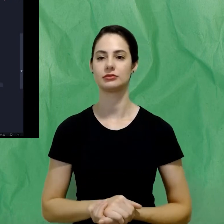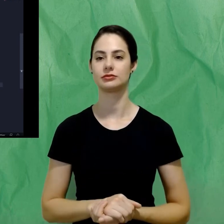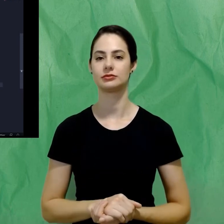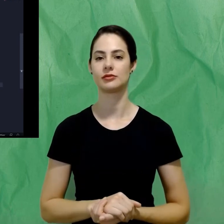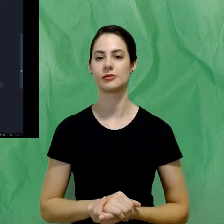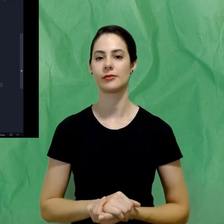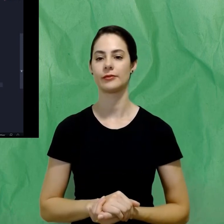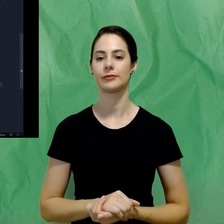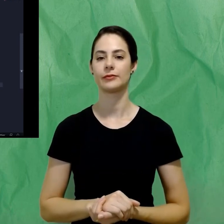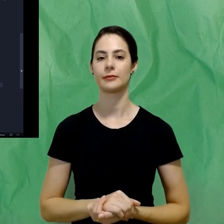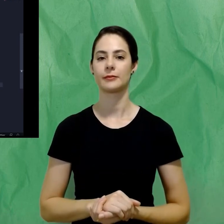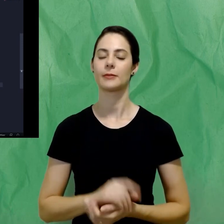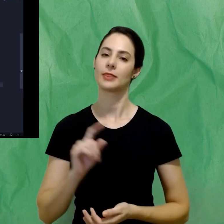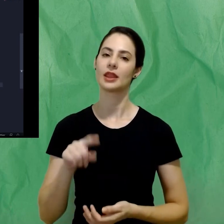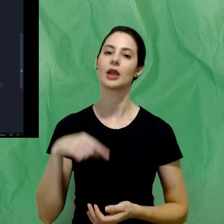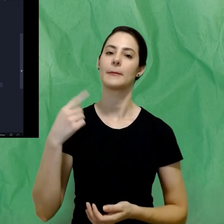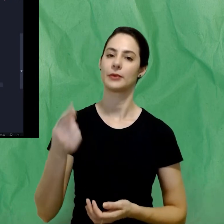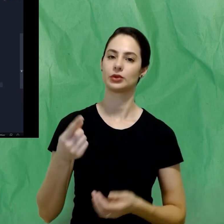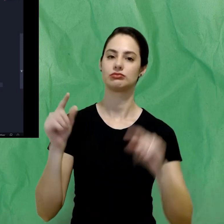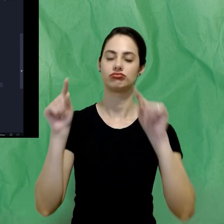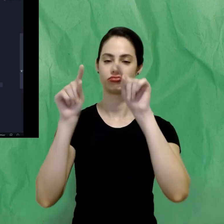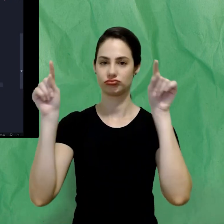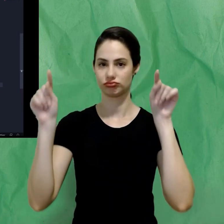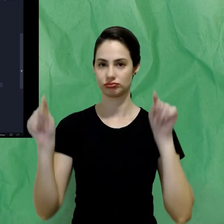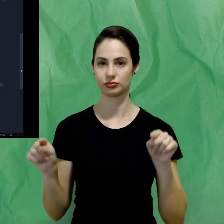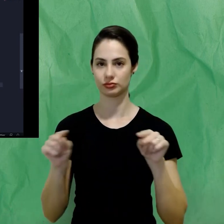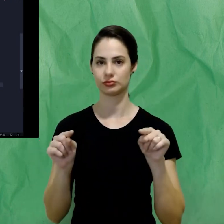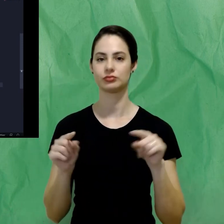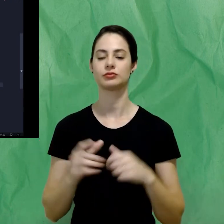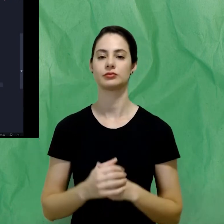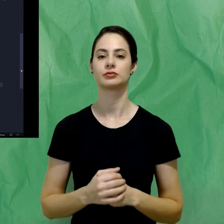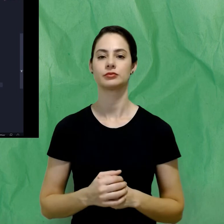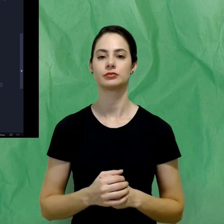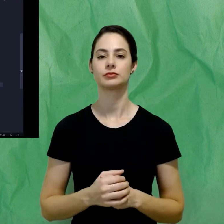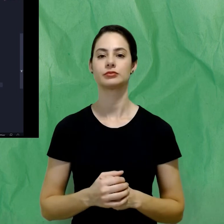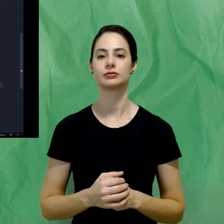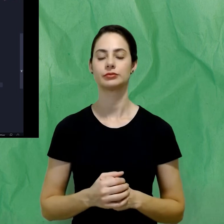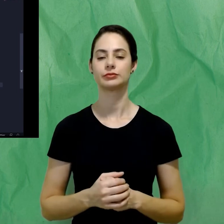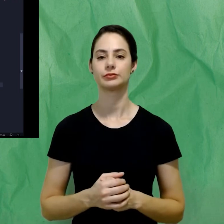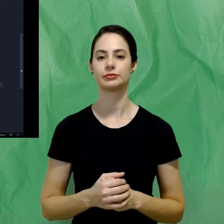E depois aqui, desse colchete, eu preciso especificar